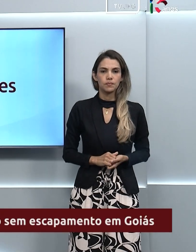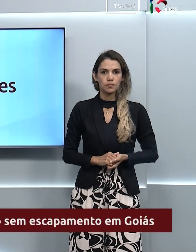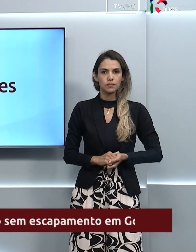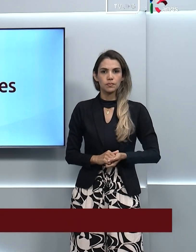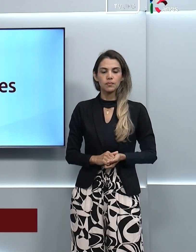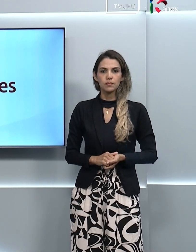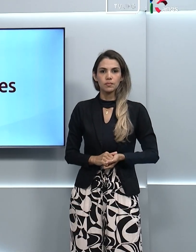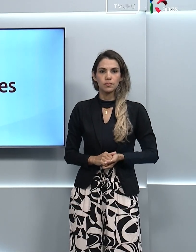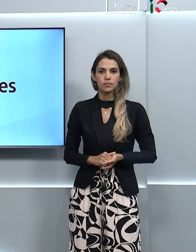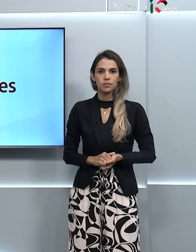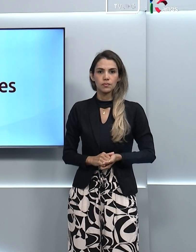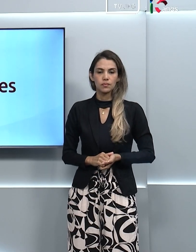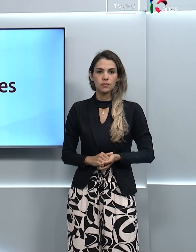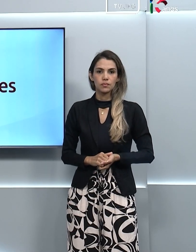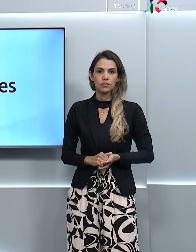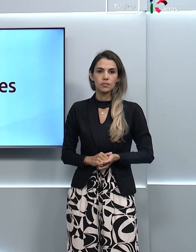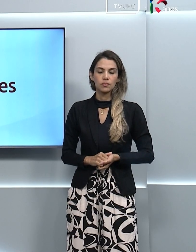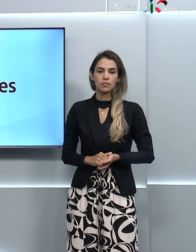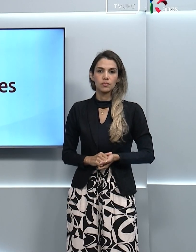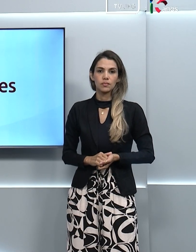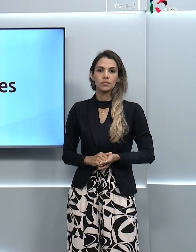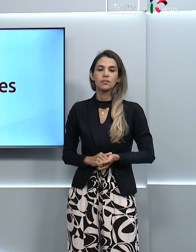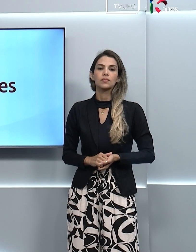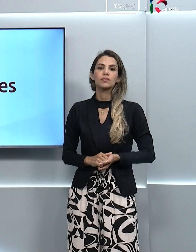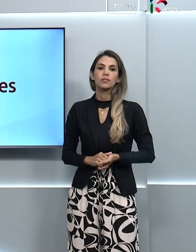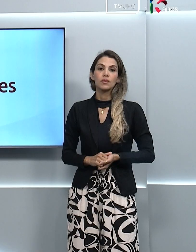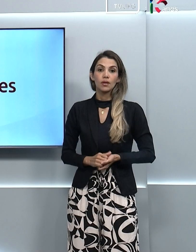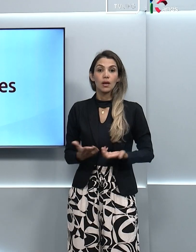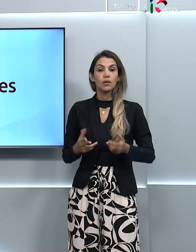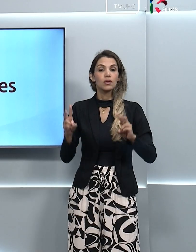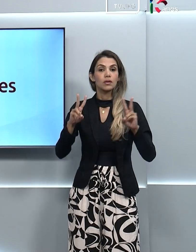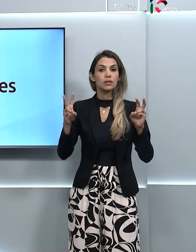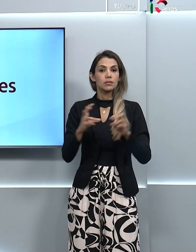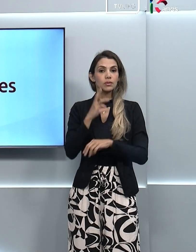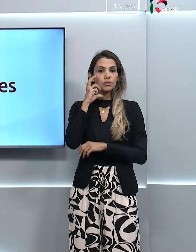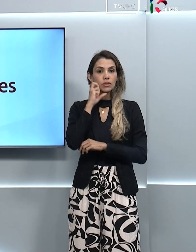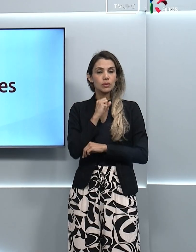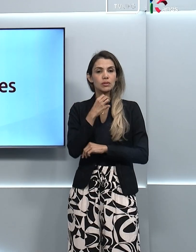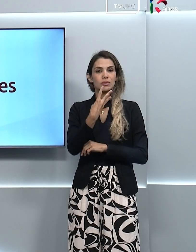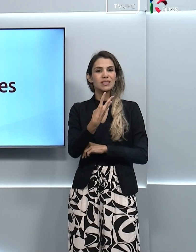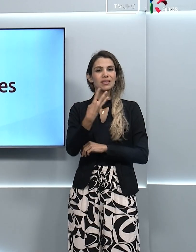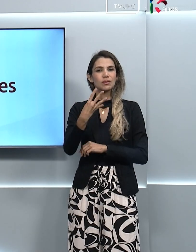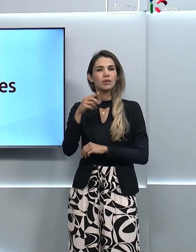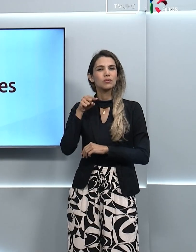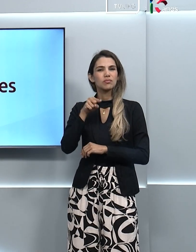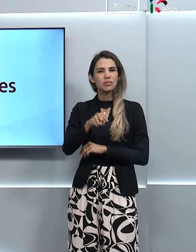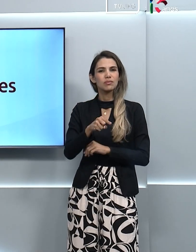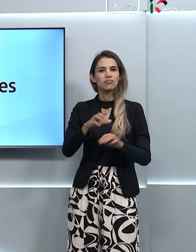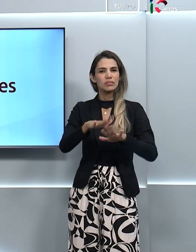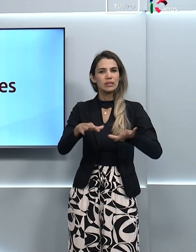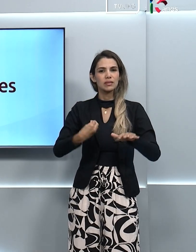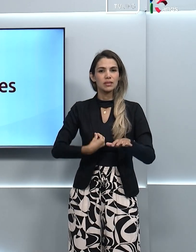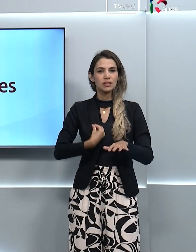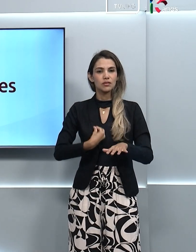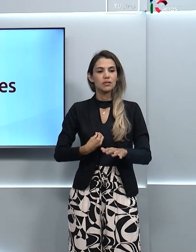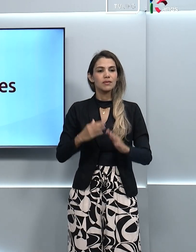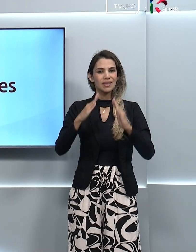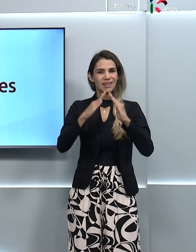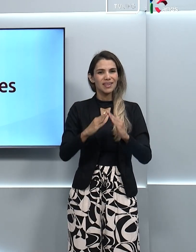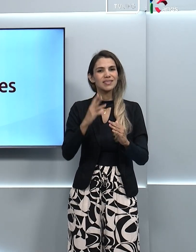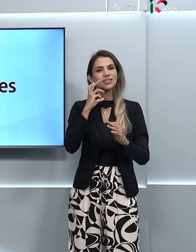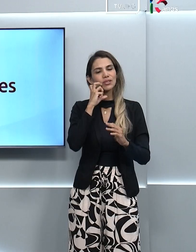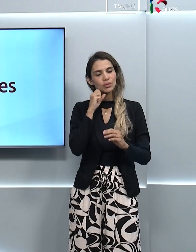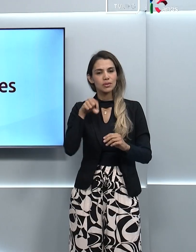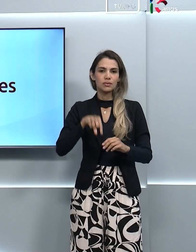E agora a gente vai falar sobre adoção. Mais de 34 mil crianças vivem em abrigos no Brasil. Muitas